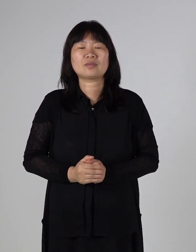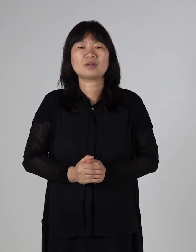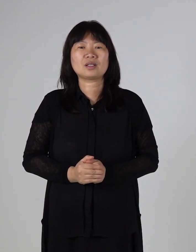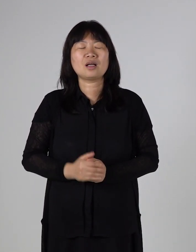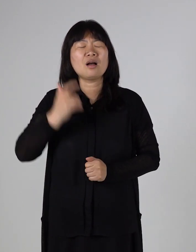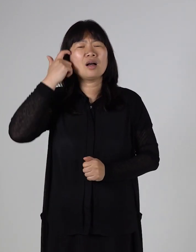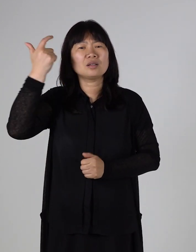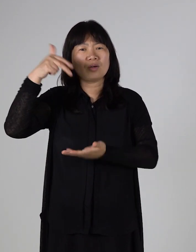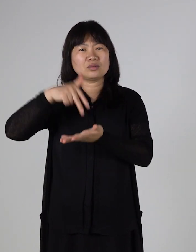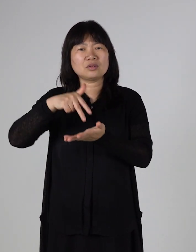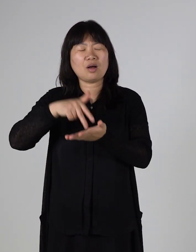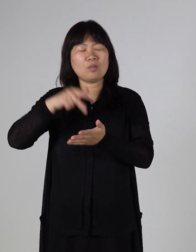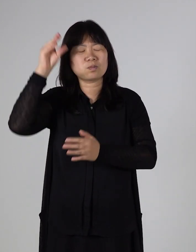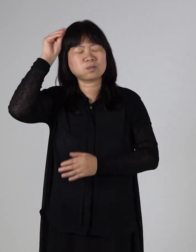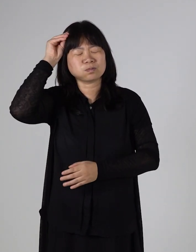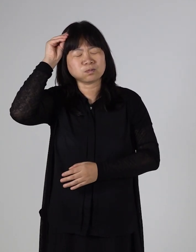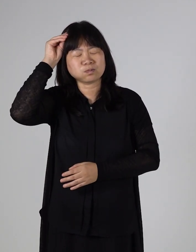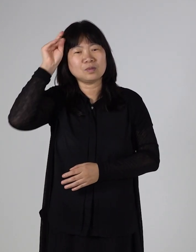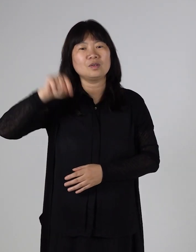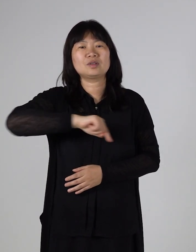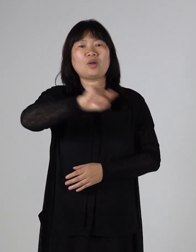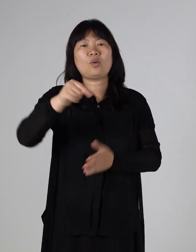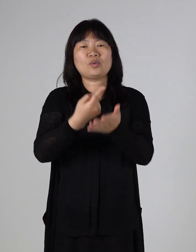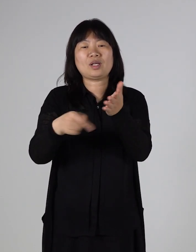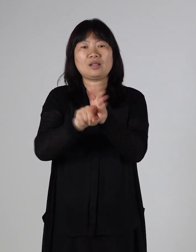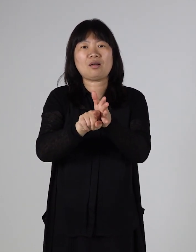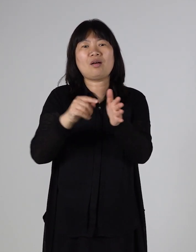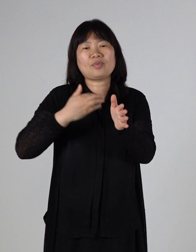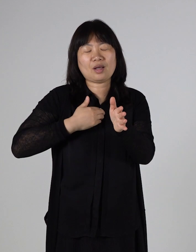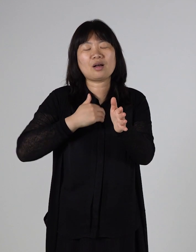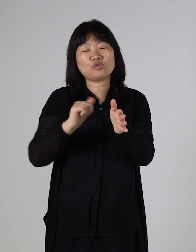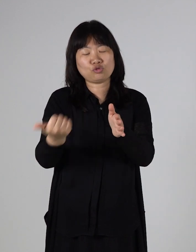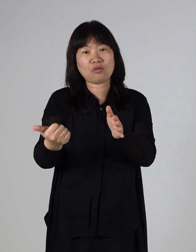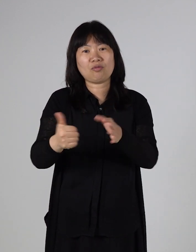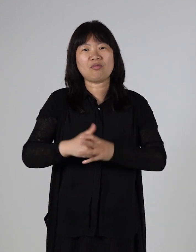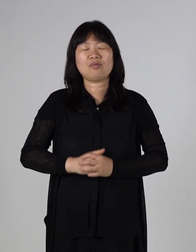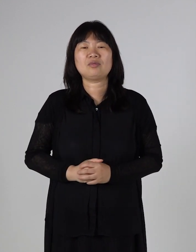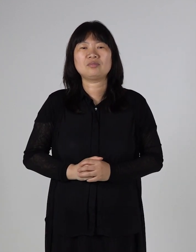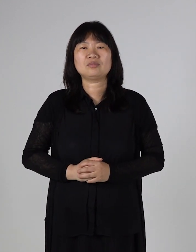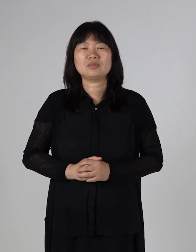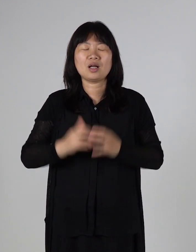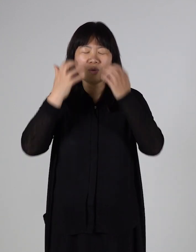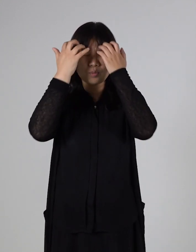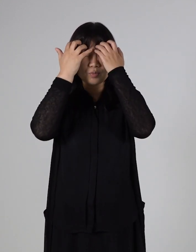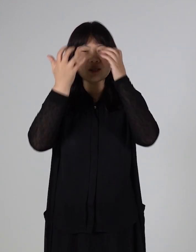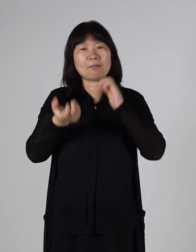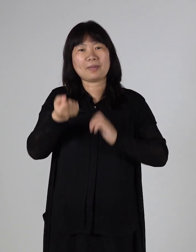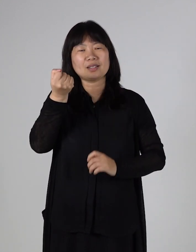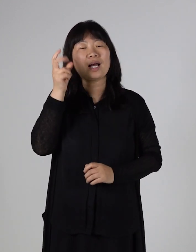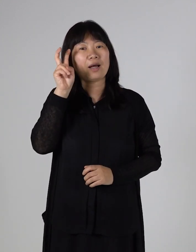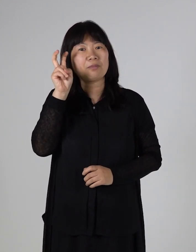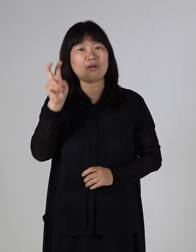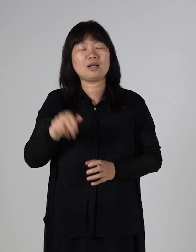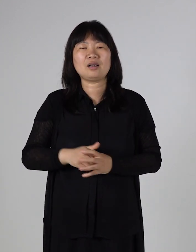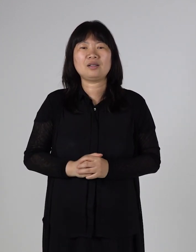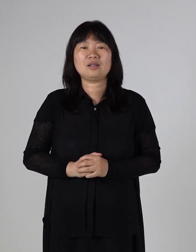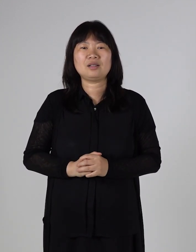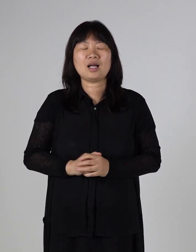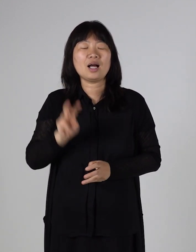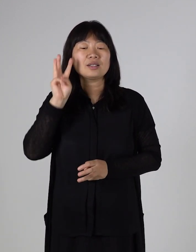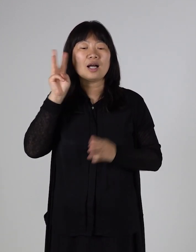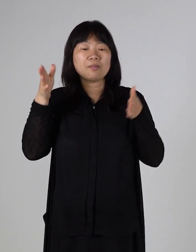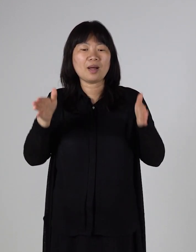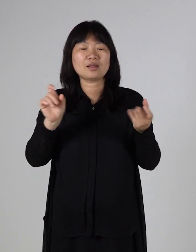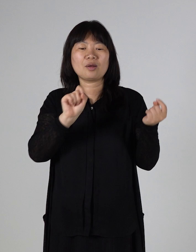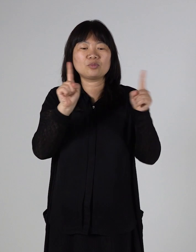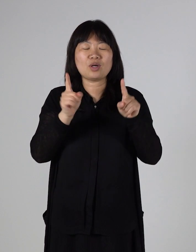이러한 영적인 무지에 빠진 너희들을 위해서 내가 곧 죽는데 고난을 받을 것이다. 그리고 사흘 만에